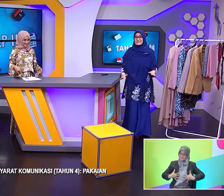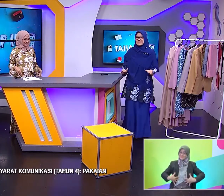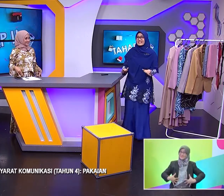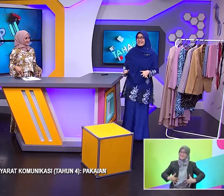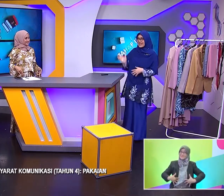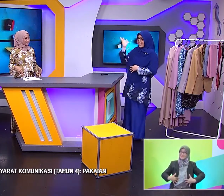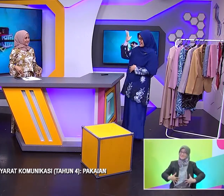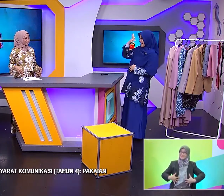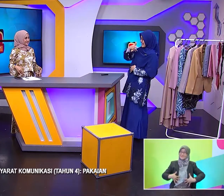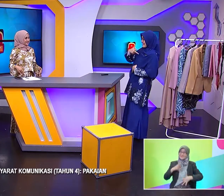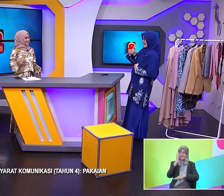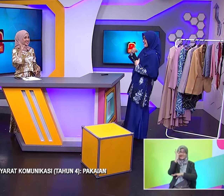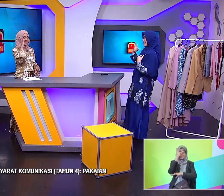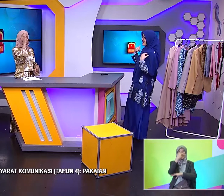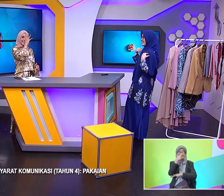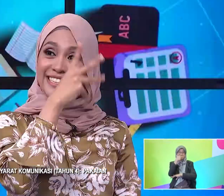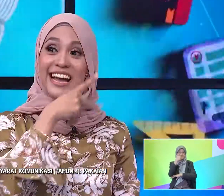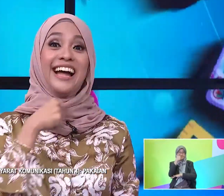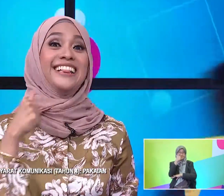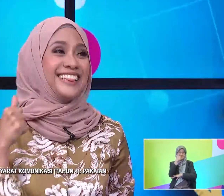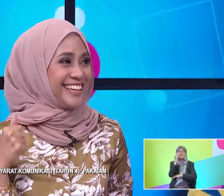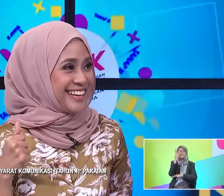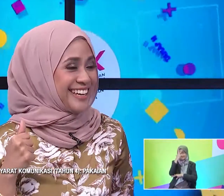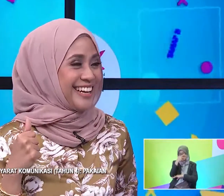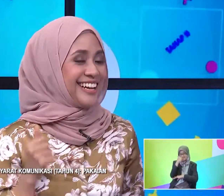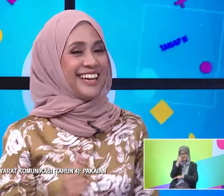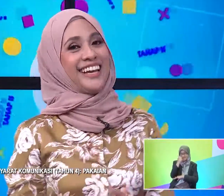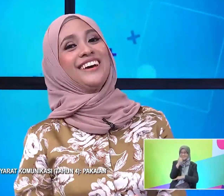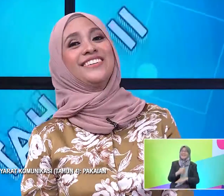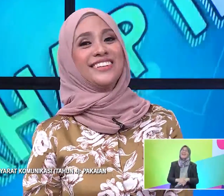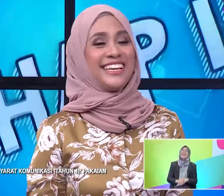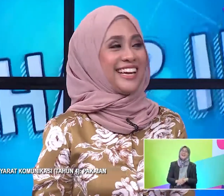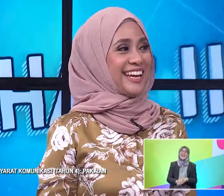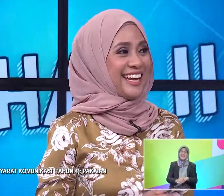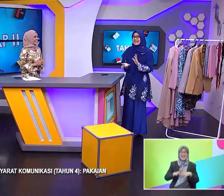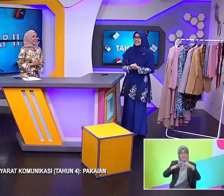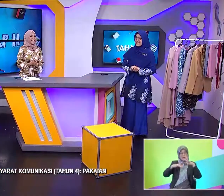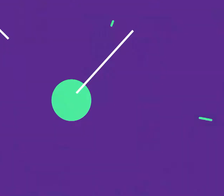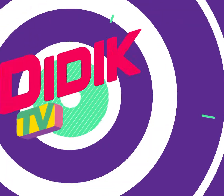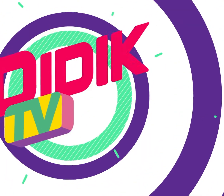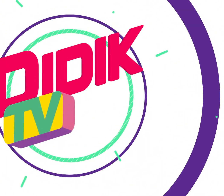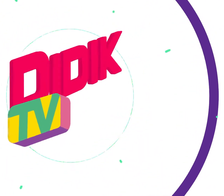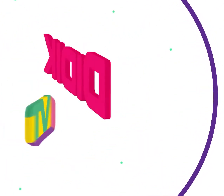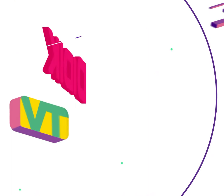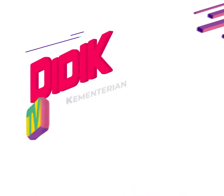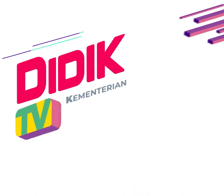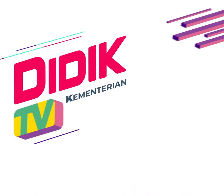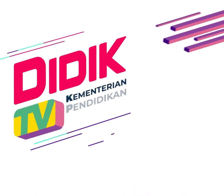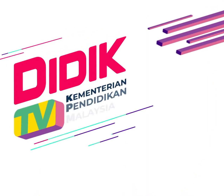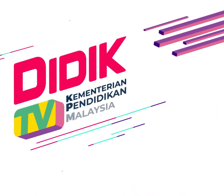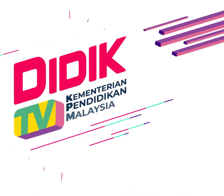semule can kecak dari no cantik itu sudah menjadi itu hari ini